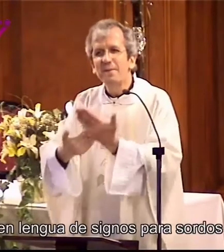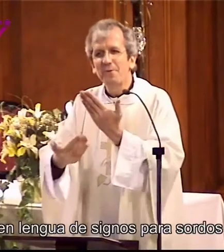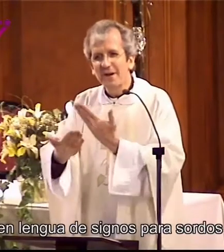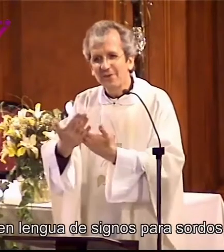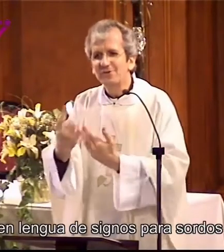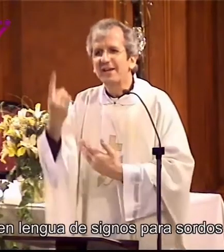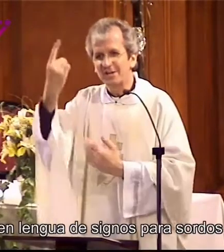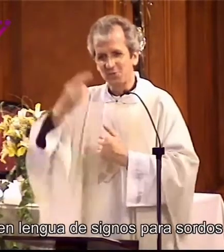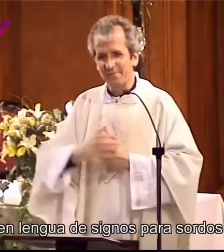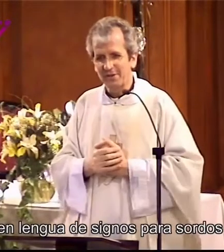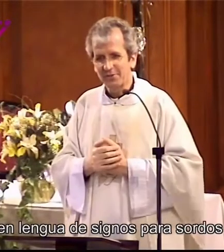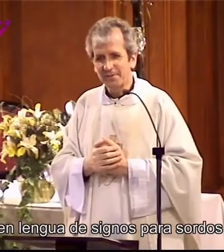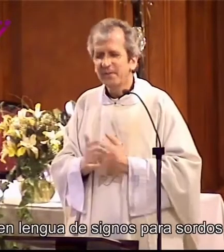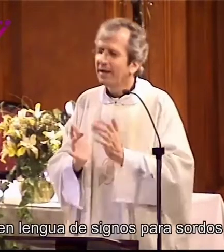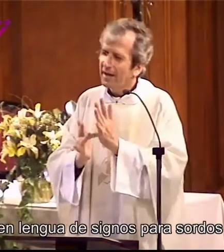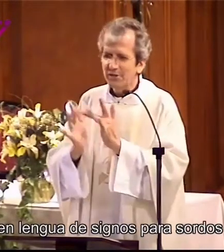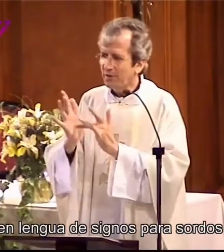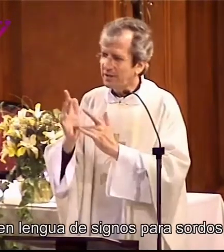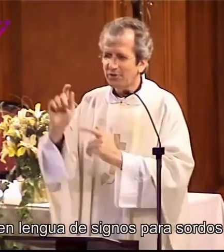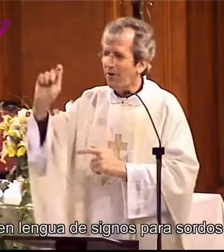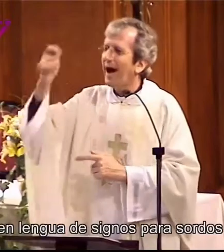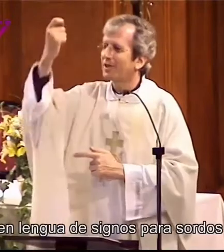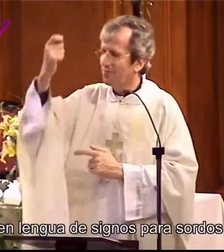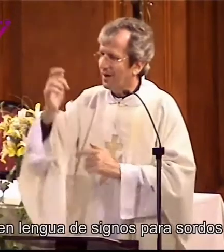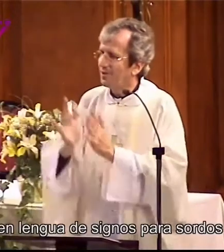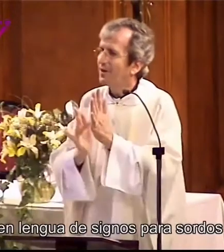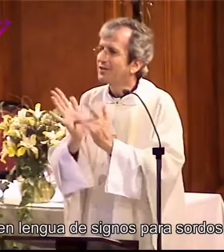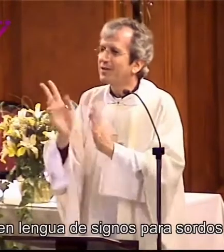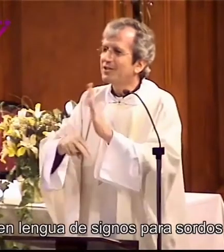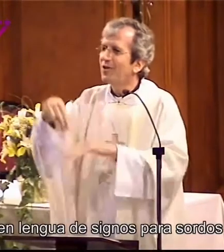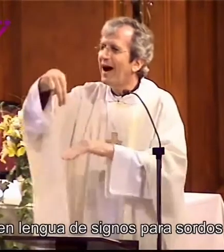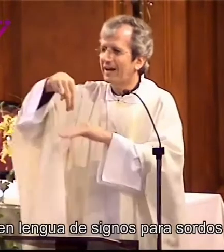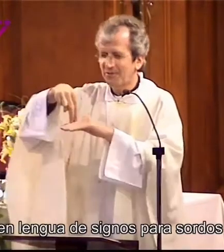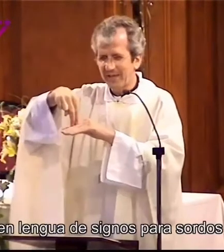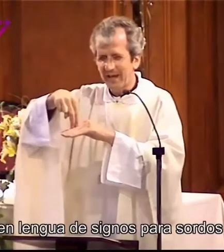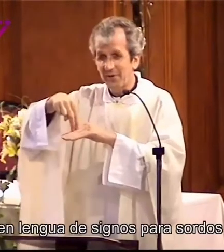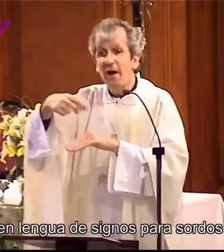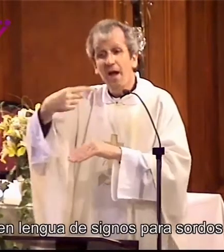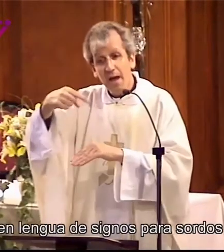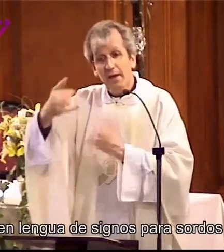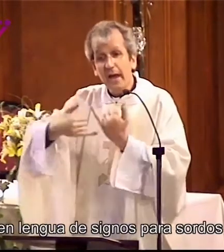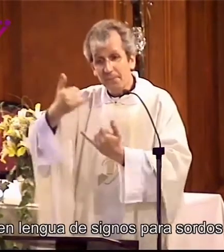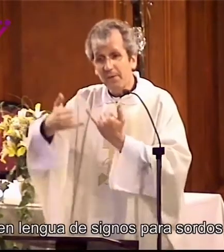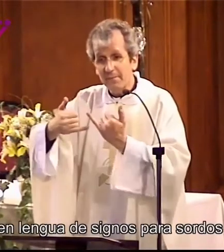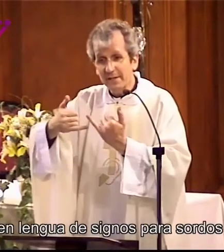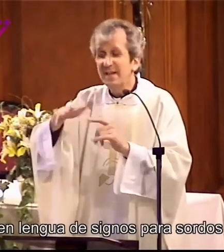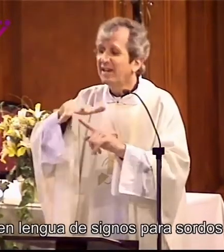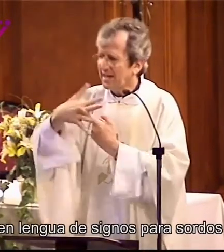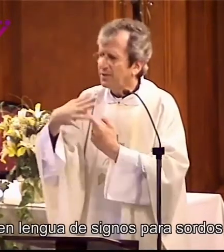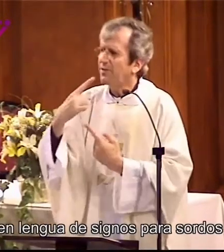ponernos en sus manos. Jesucristo ha triunfado, Jesucristo ha resucitado. Que hay problemas, que hay situaciones